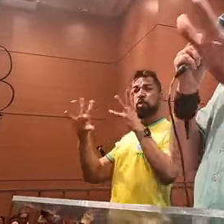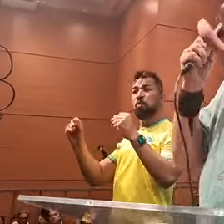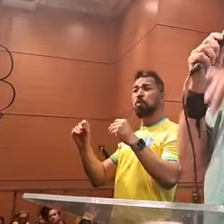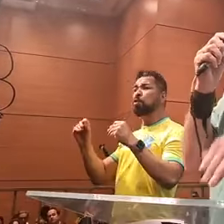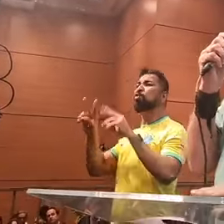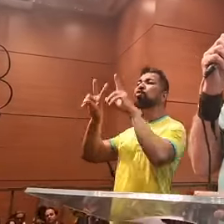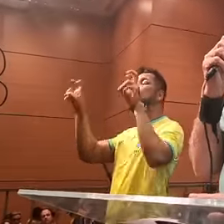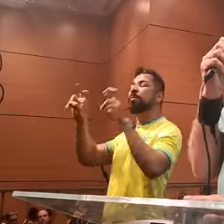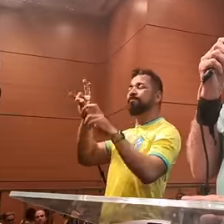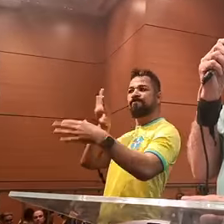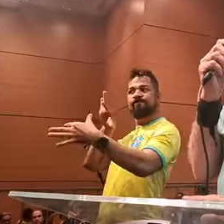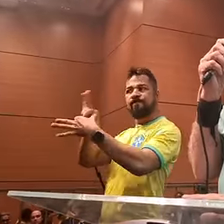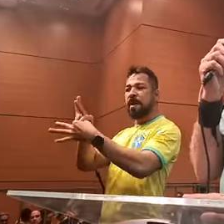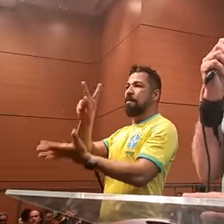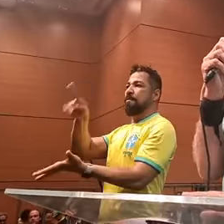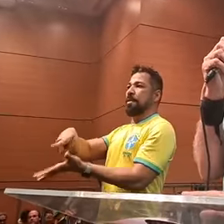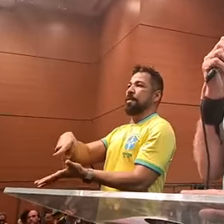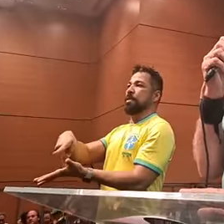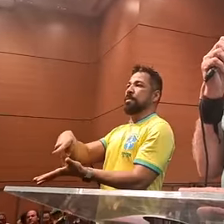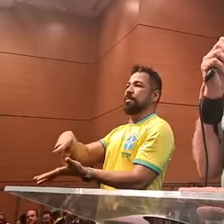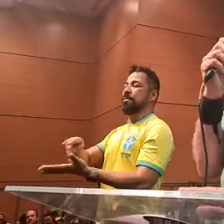na verdade.